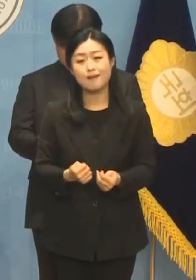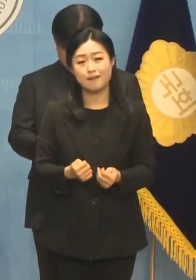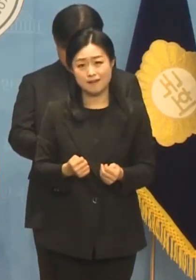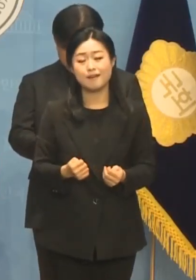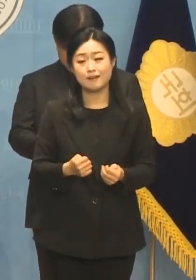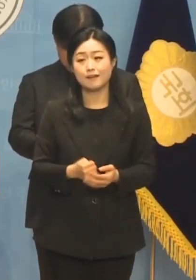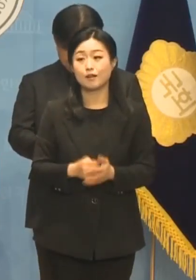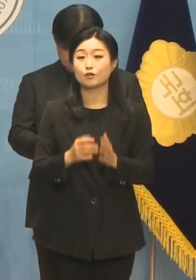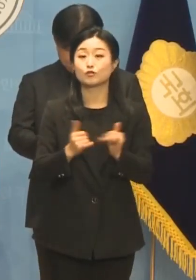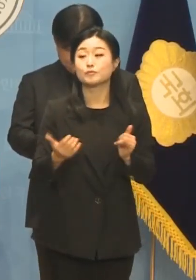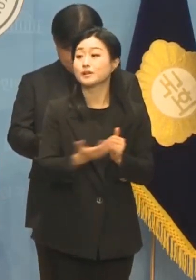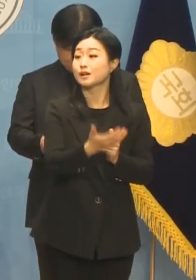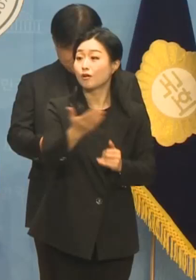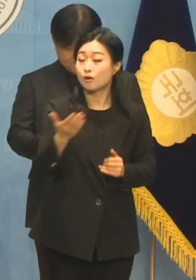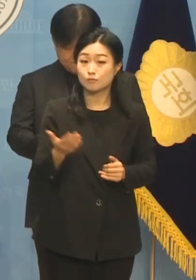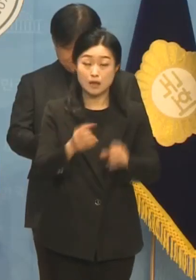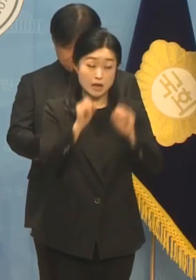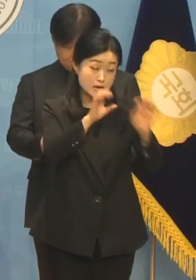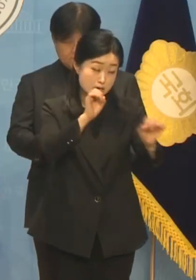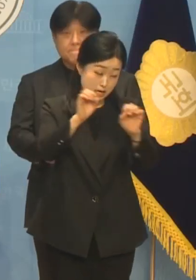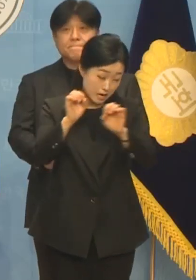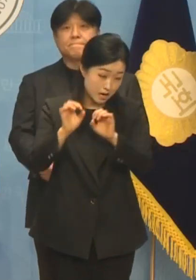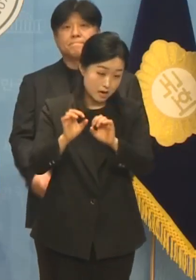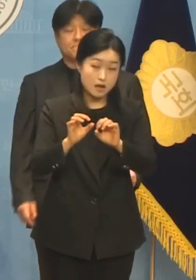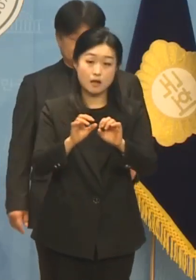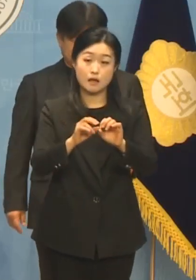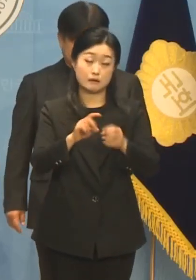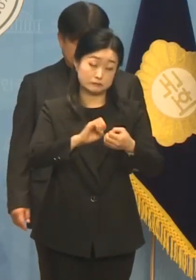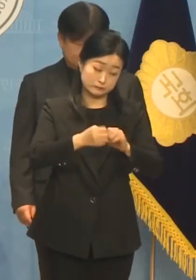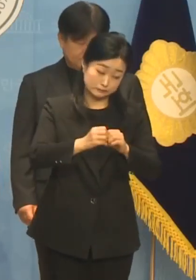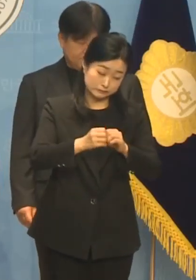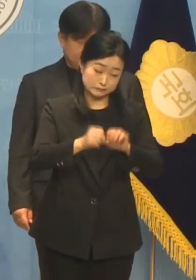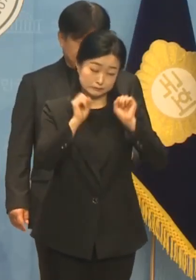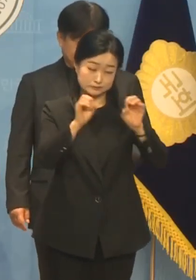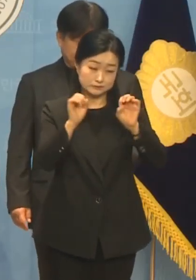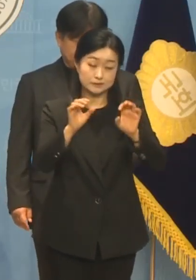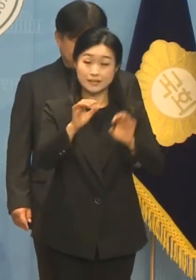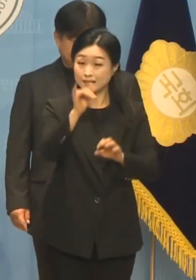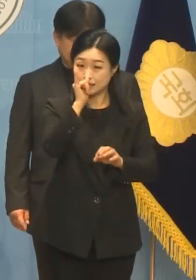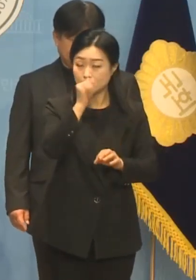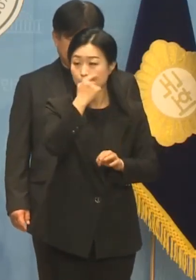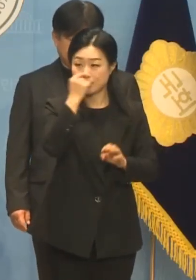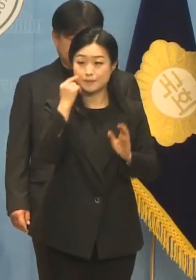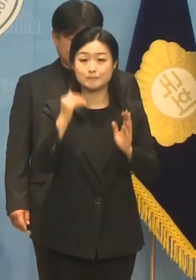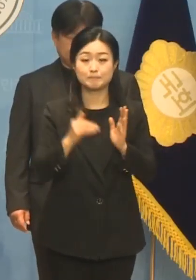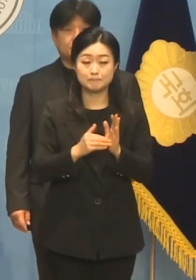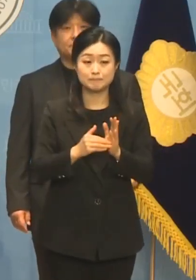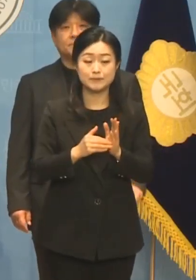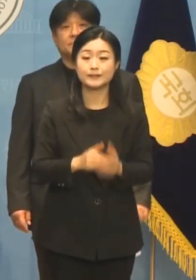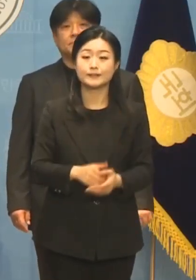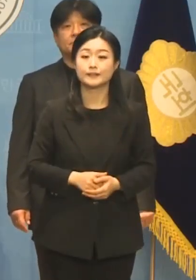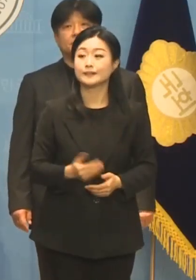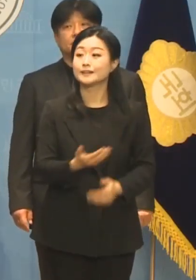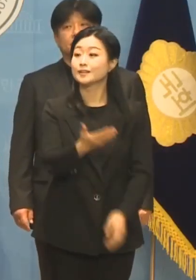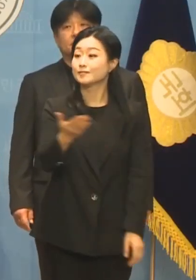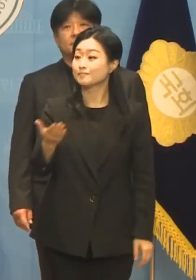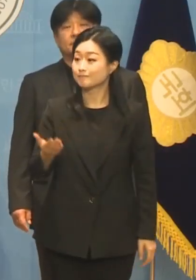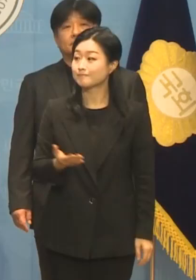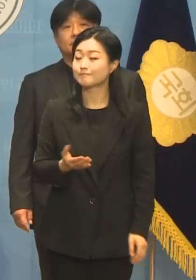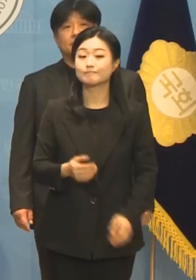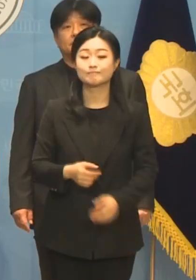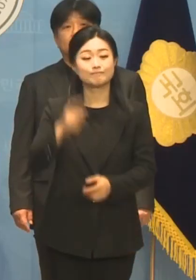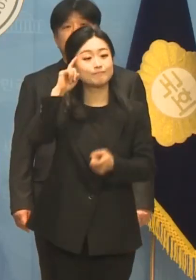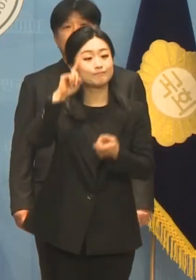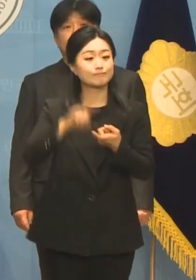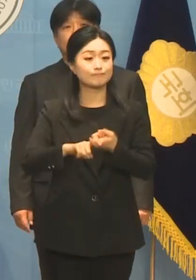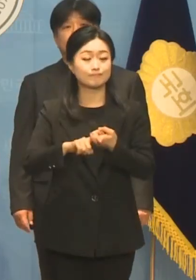초월해서 국민들 사이에 유포되고 있고 재생산되고 있다는 점을 바로 반증하는 것이 아닌가 싶습니다. 언론인 여러분들께서도